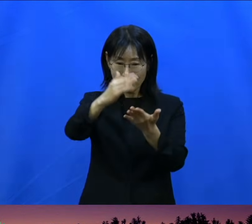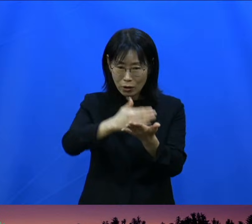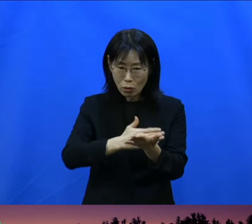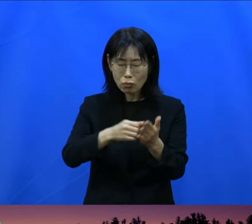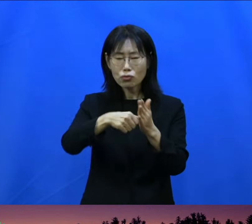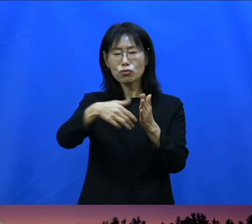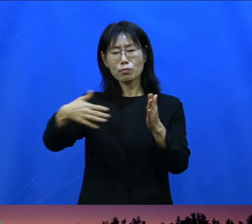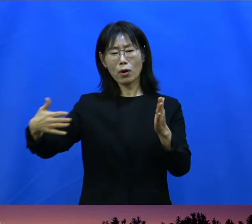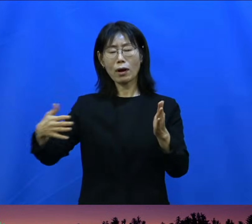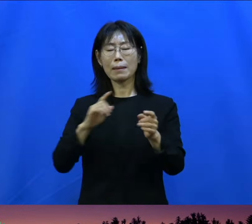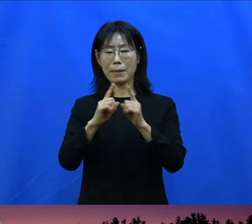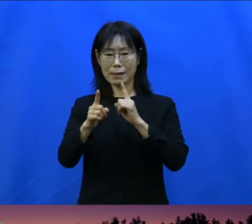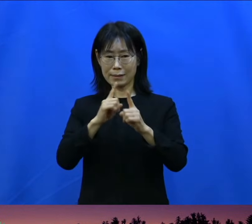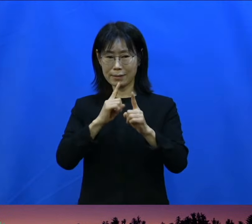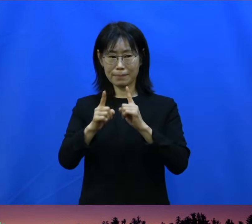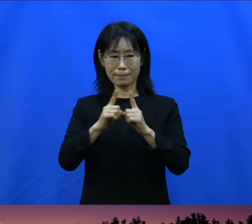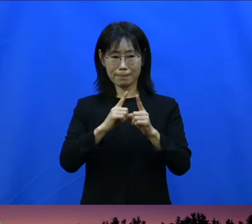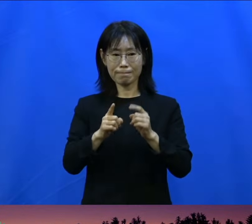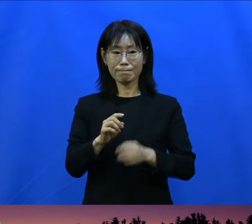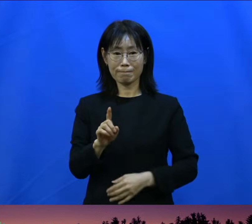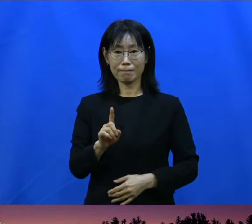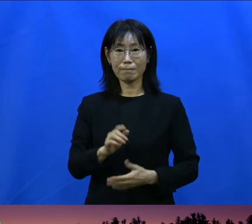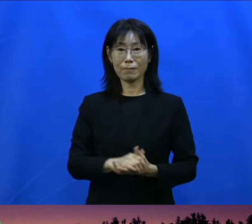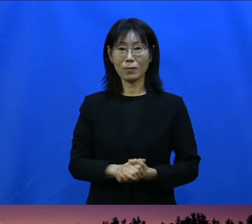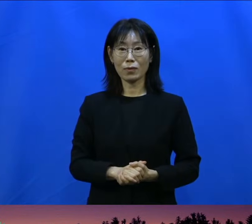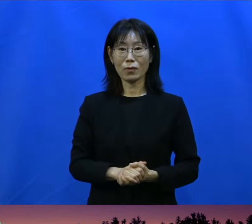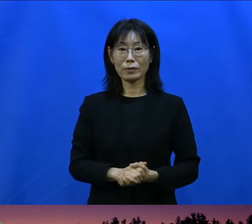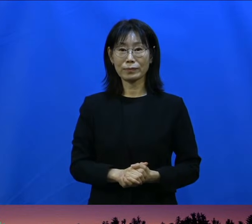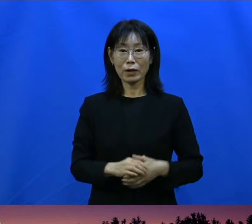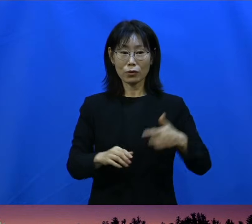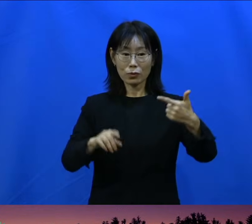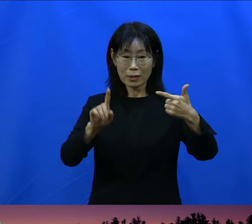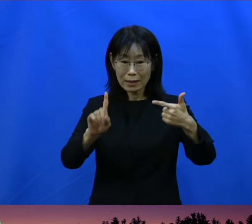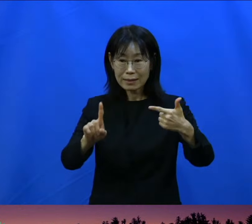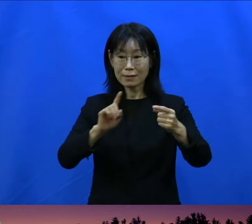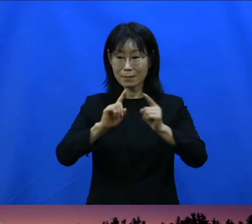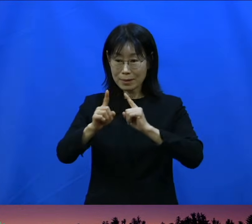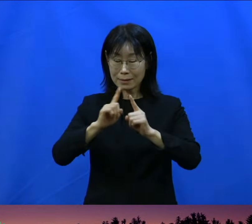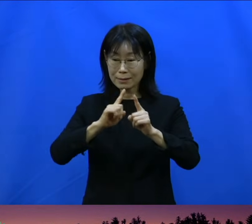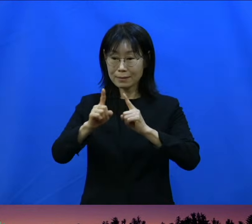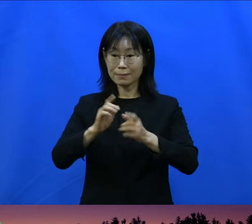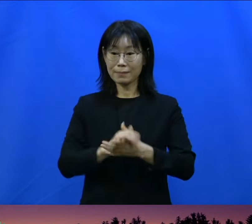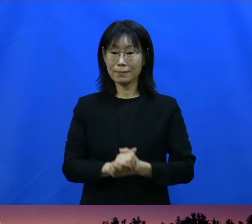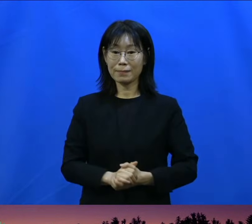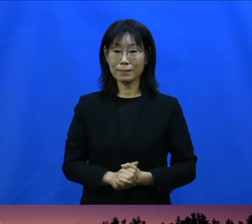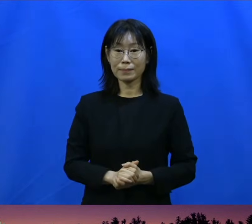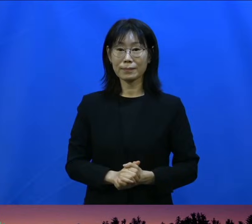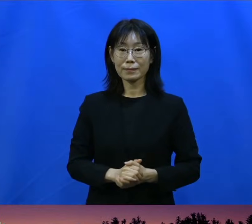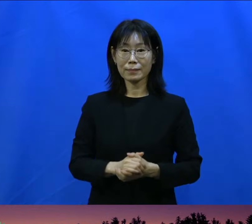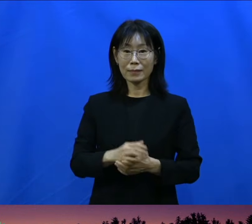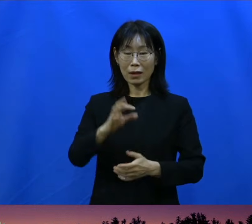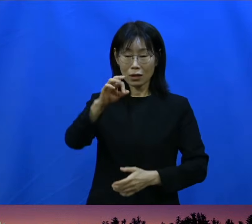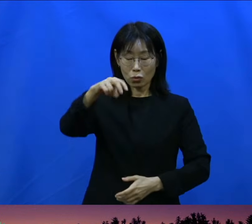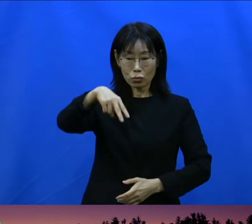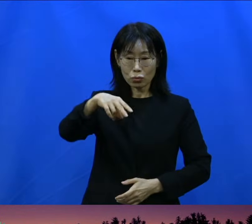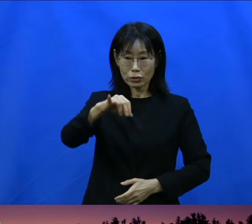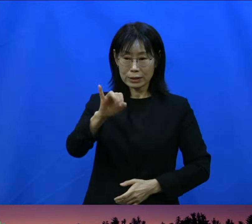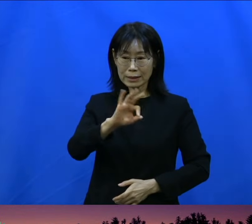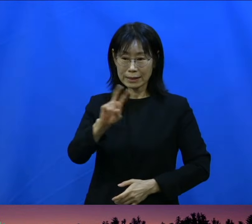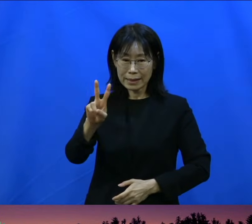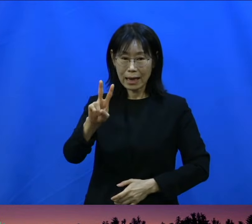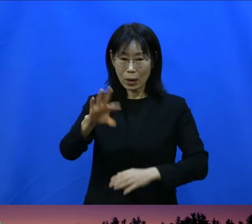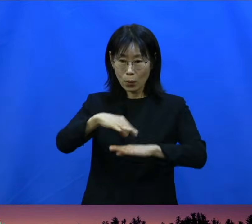첫 번째부터 이렇게 보면은 1절을 여러분들 보시면 우시야 왕이 죽던